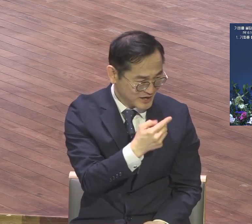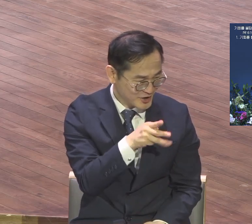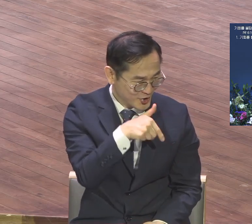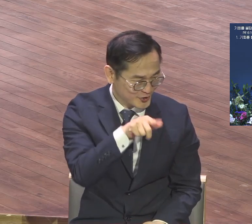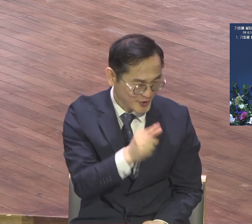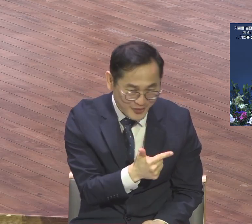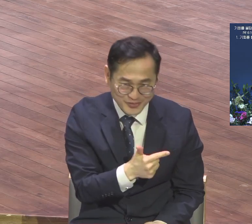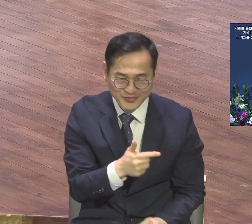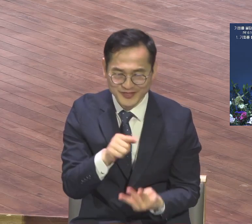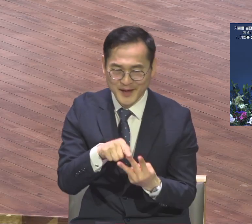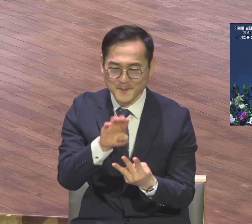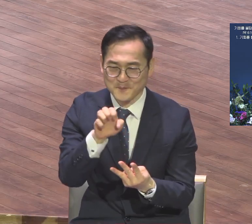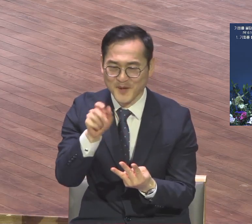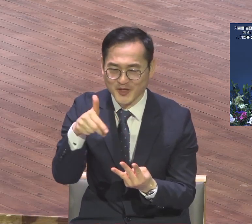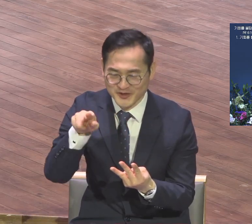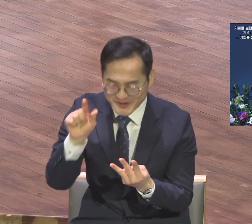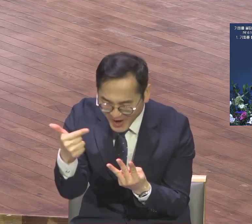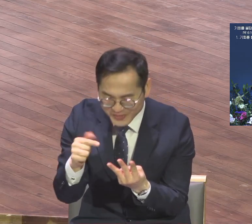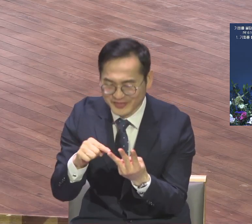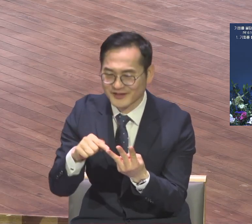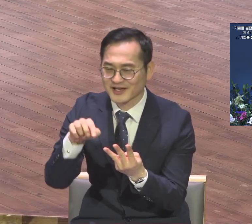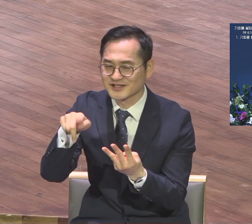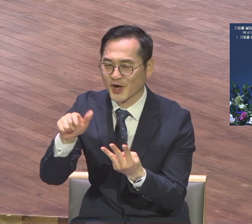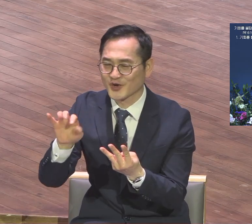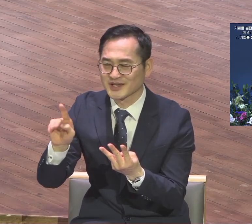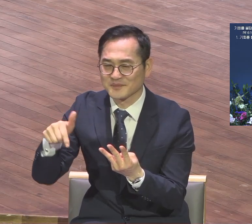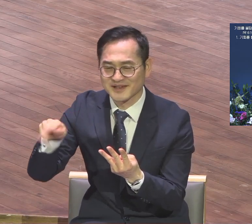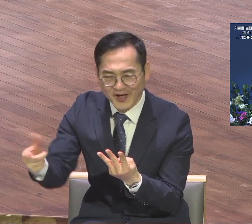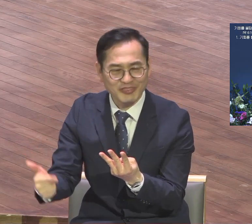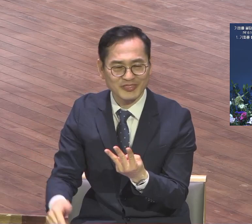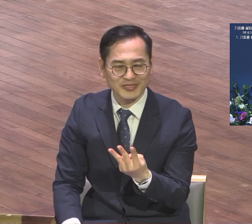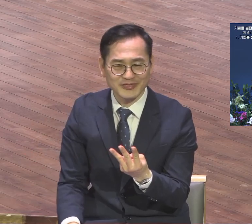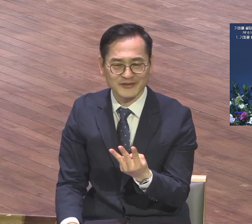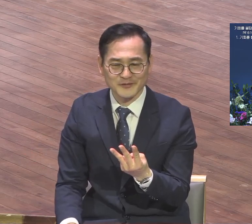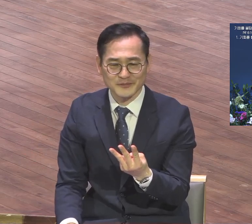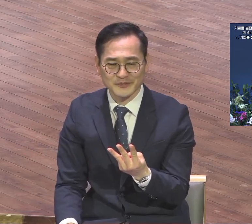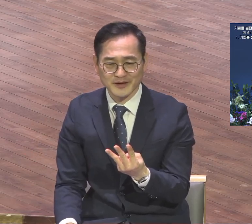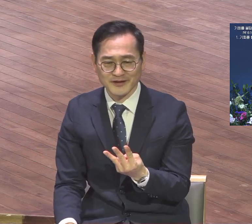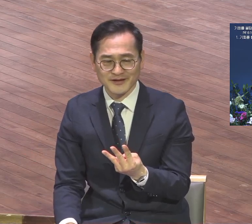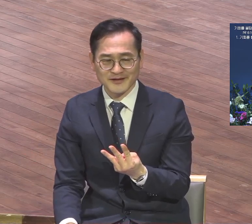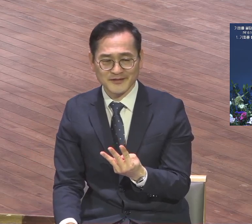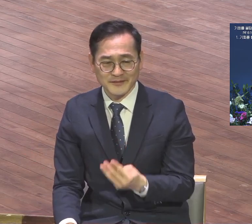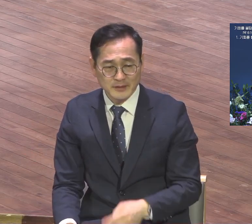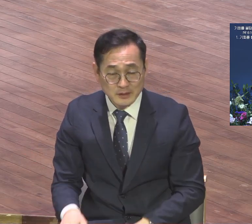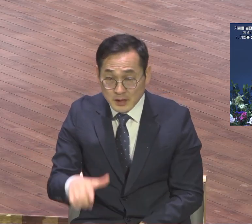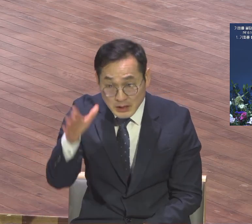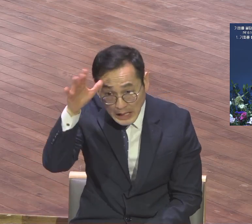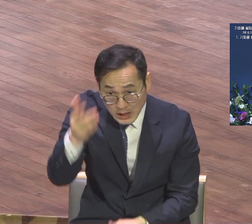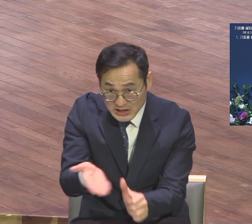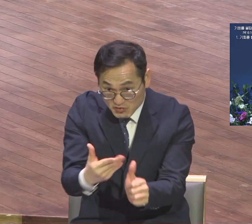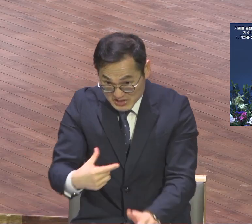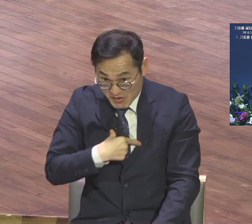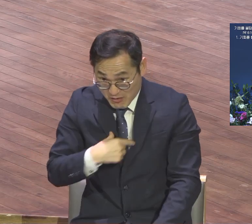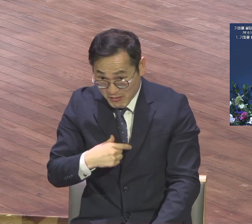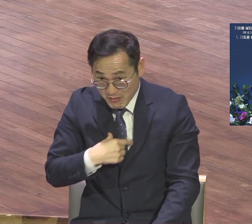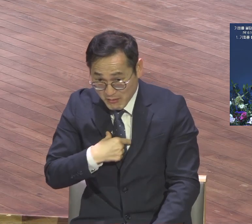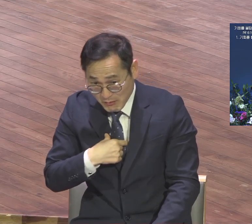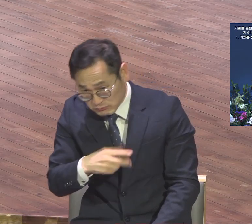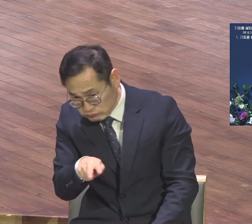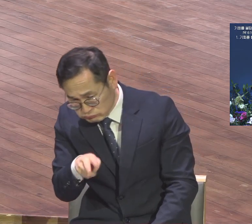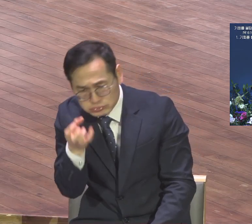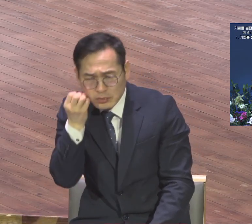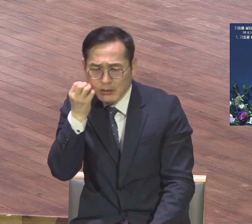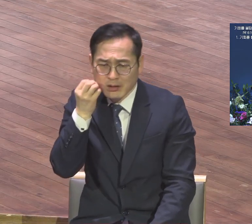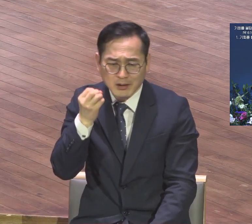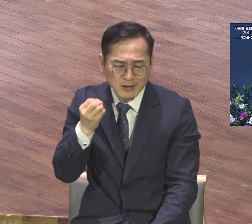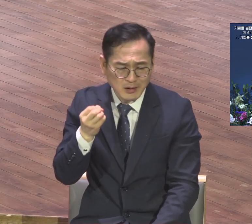유리해집니다. 얼마나 여러분 나 개 안 키운 사람 보면 이상해. 아, 여러분요 퇴근하고든지 갔다 오면